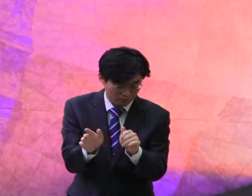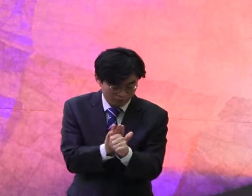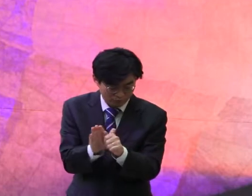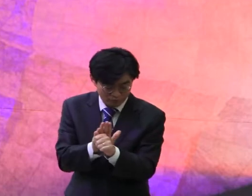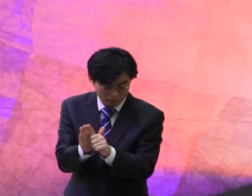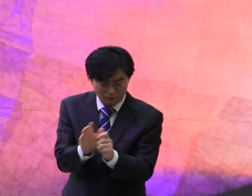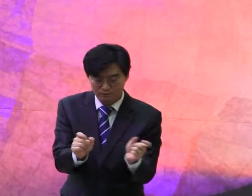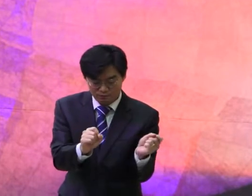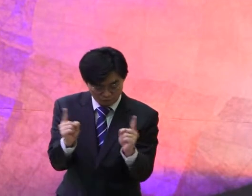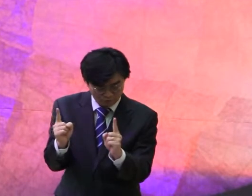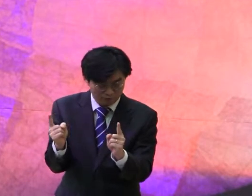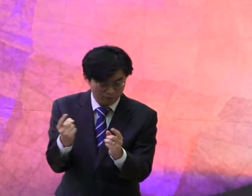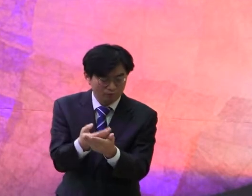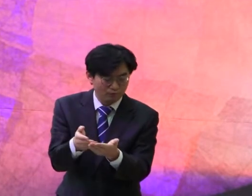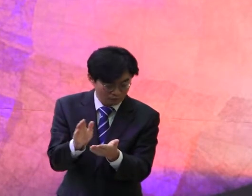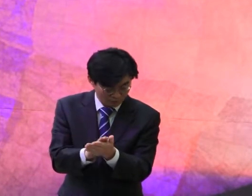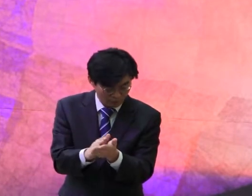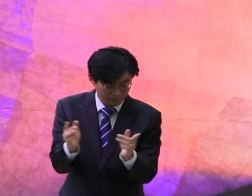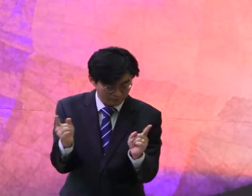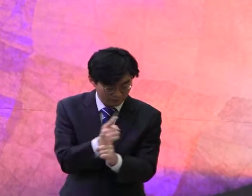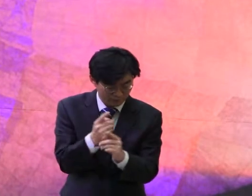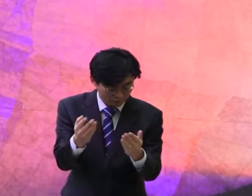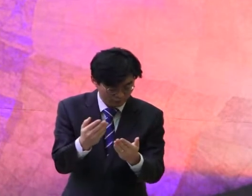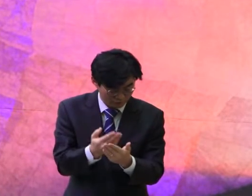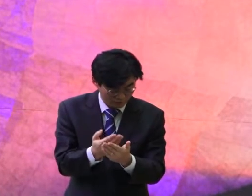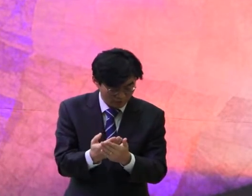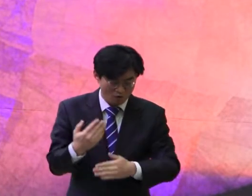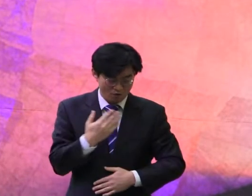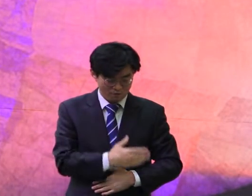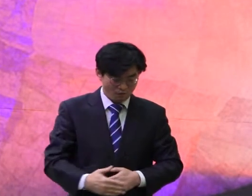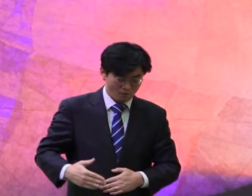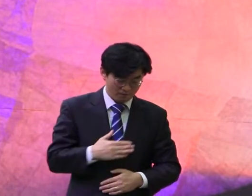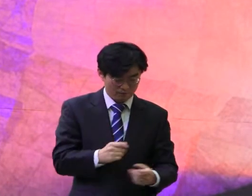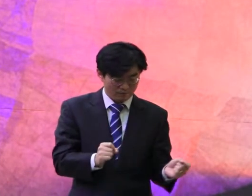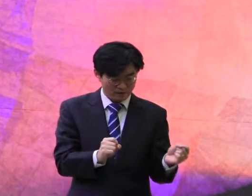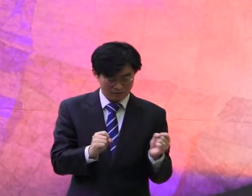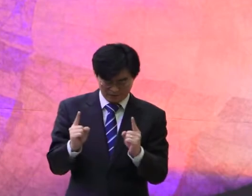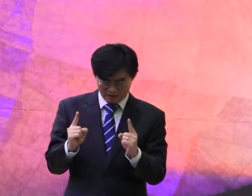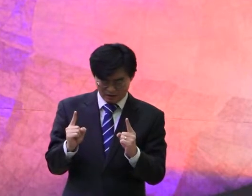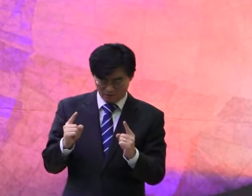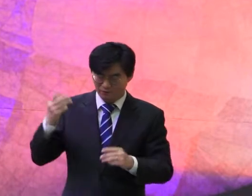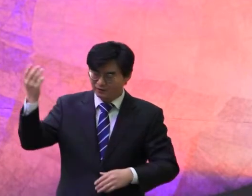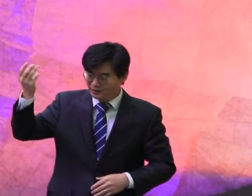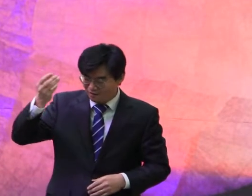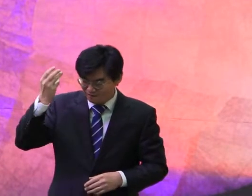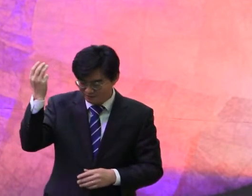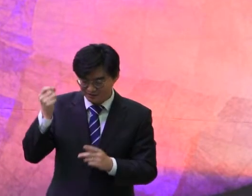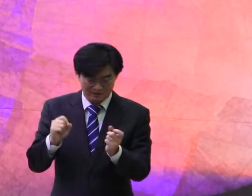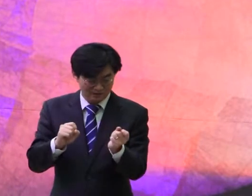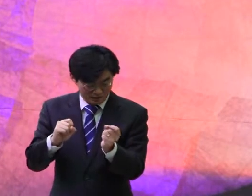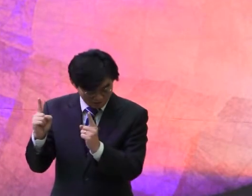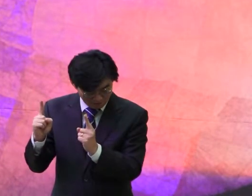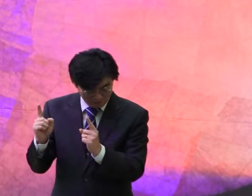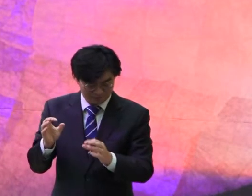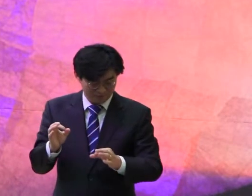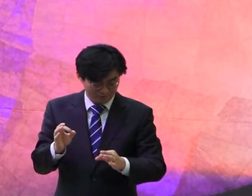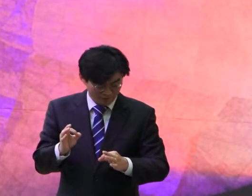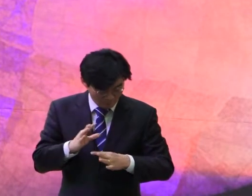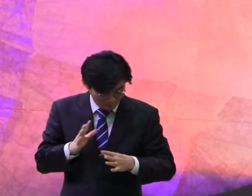동시에 영혼이 회복되는 놀라운 주님의 은혜를 경험할 수 있는 우리 성도님 되게 하여